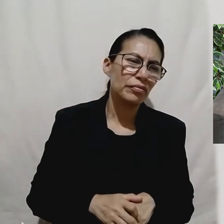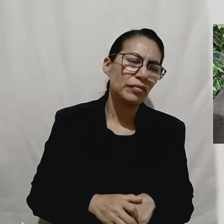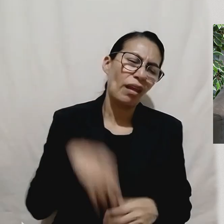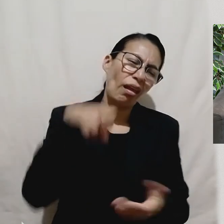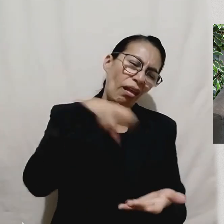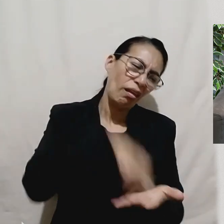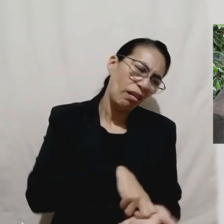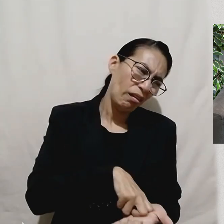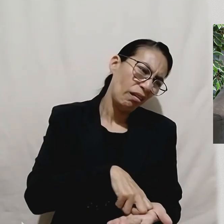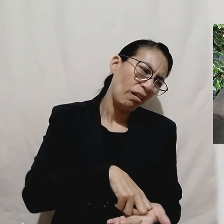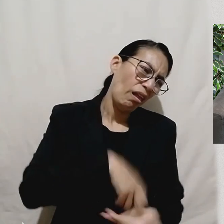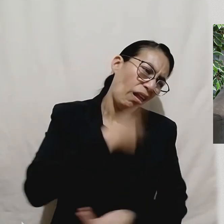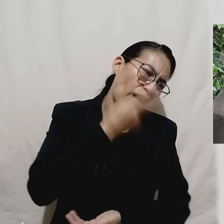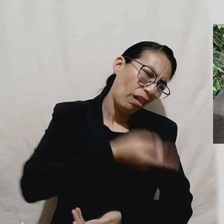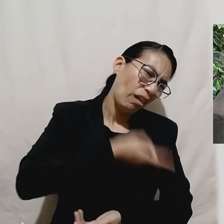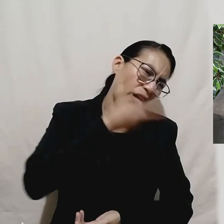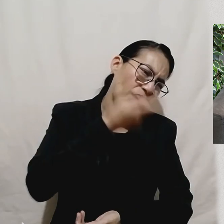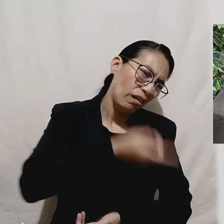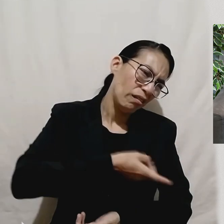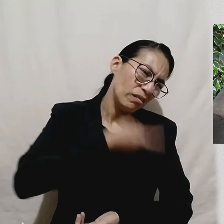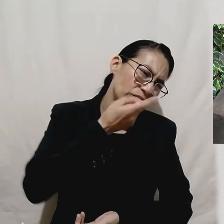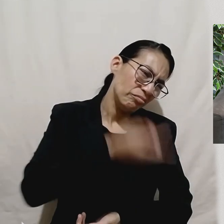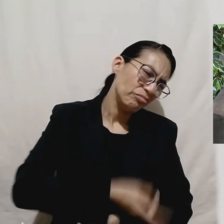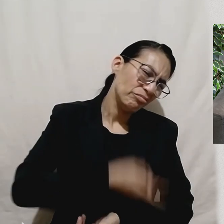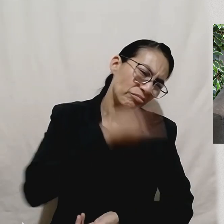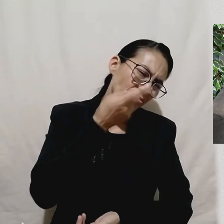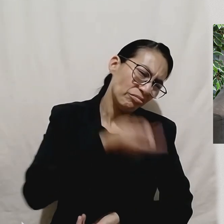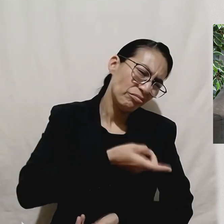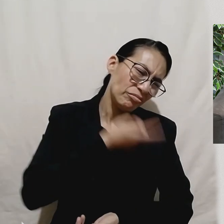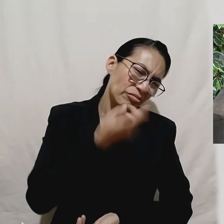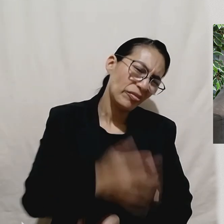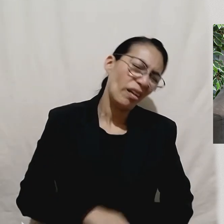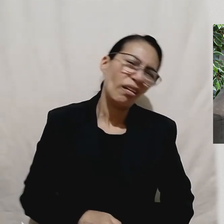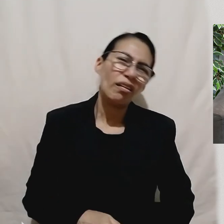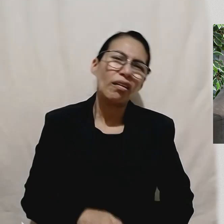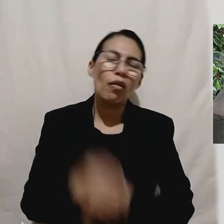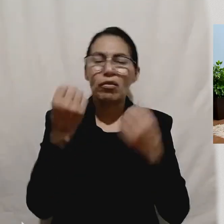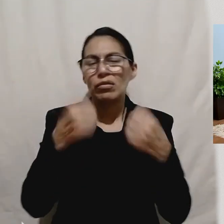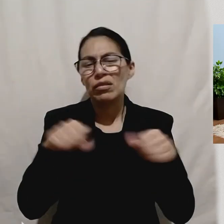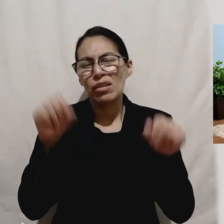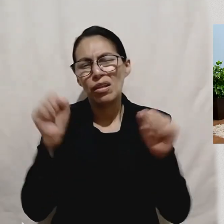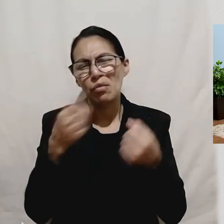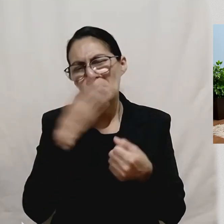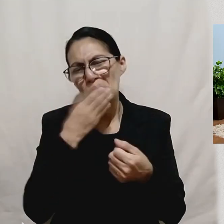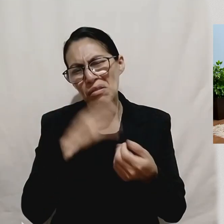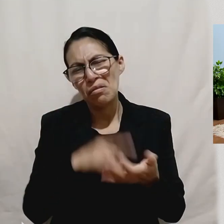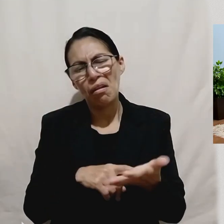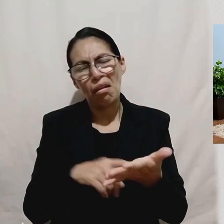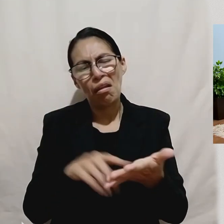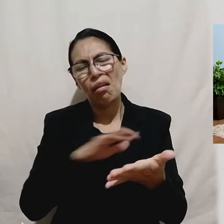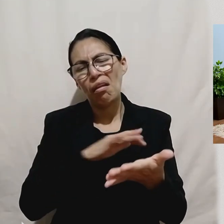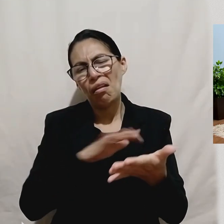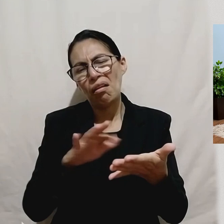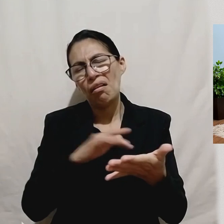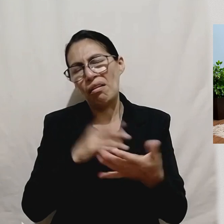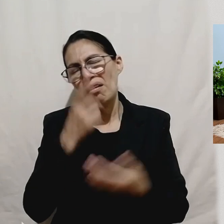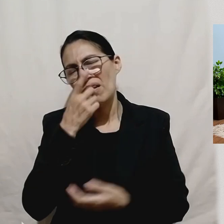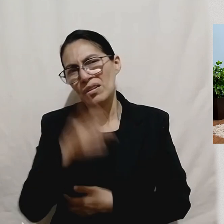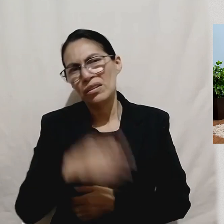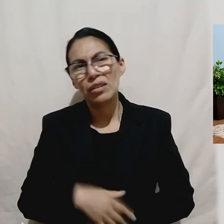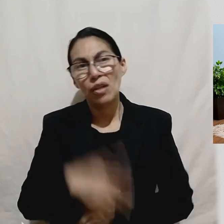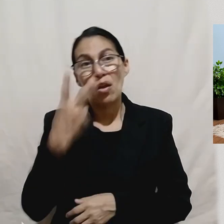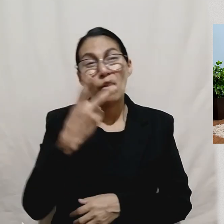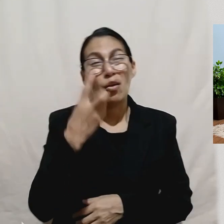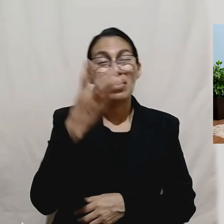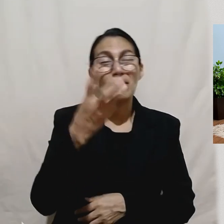a recitar salmos o a recitar versículos de la Biblia Entonces están acostumbrados a esa oración